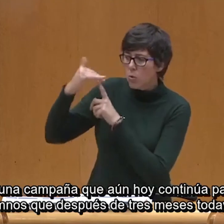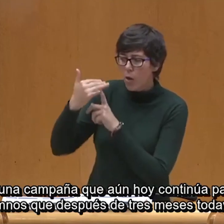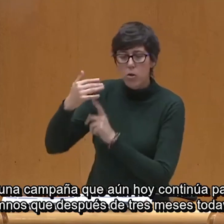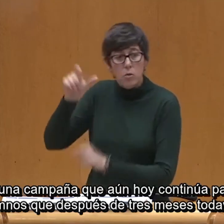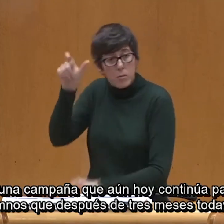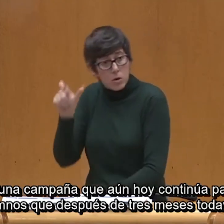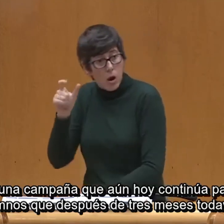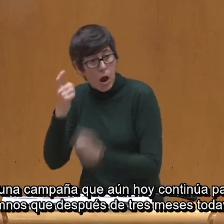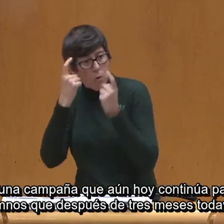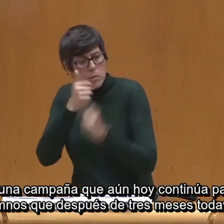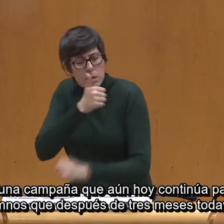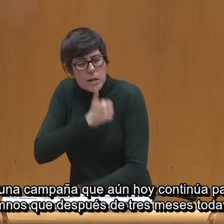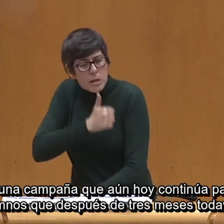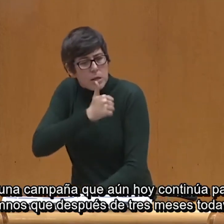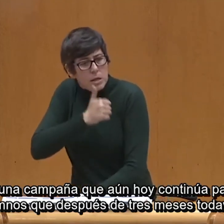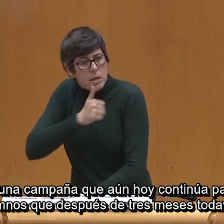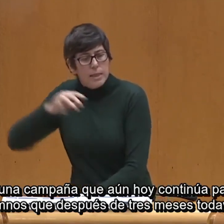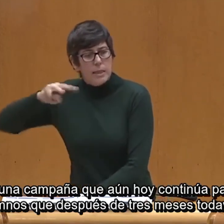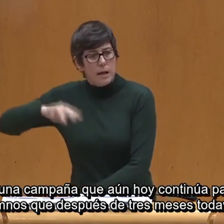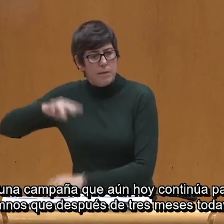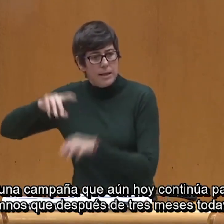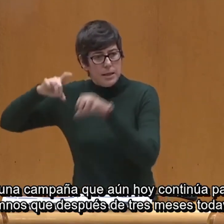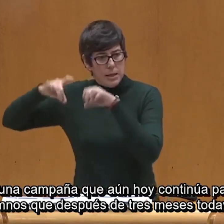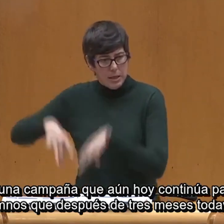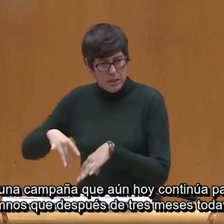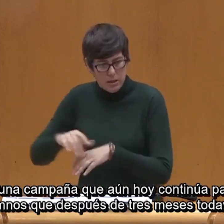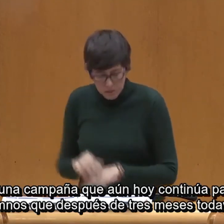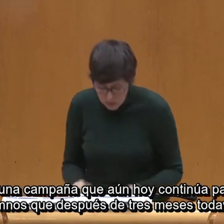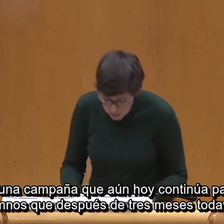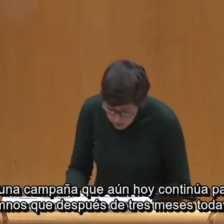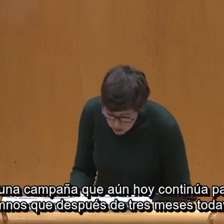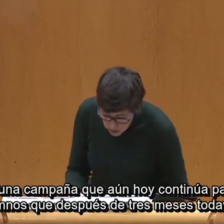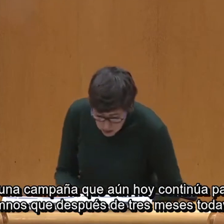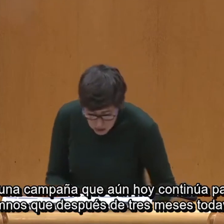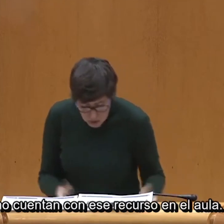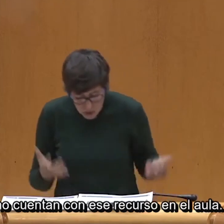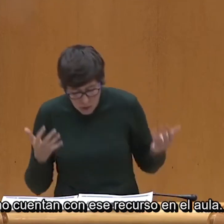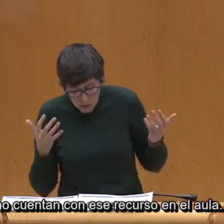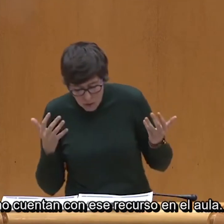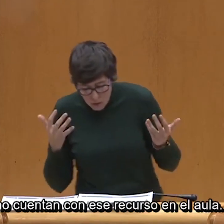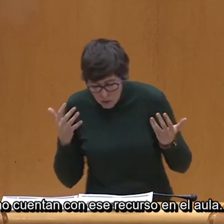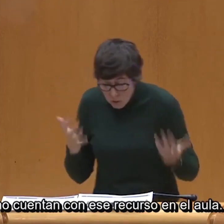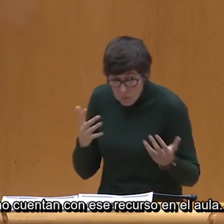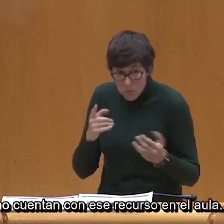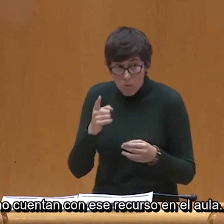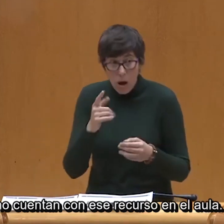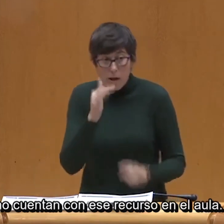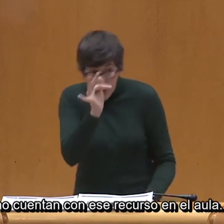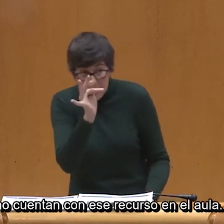campaña que aún hoy por hoy continúa. Alumnos que llevan tres meses que todavía no cuentan con ese recurso en el aula.